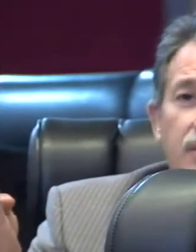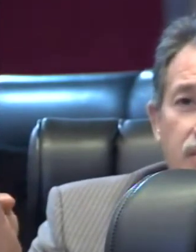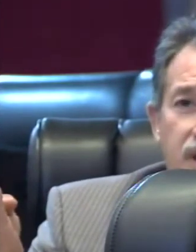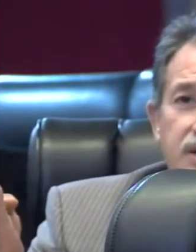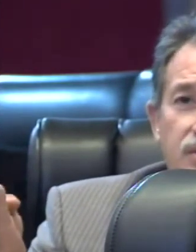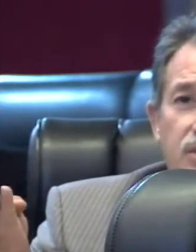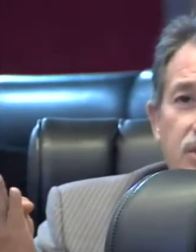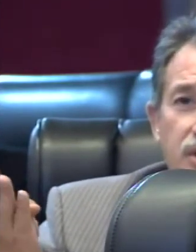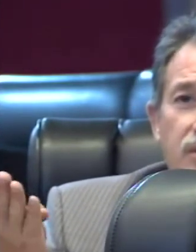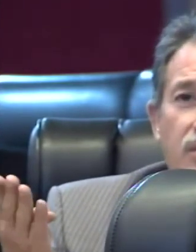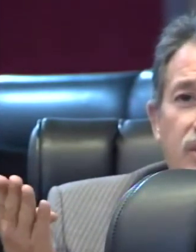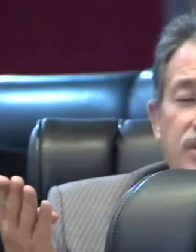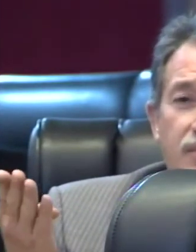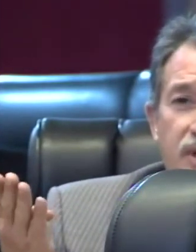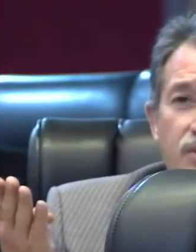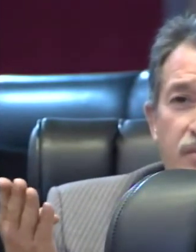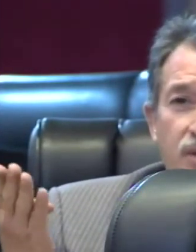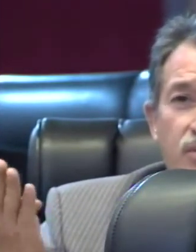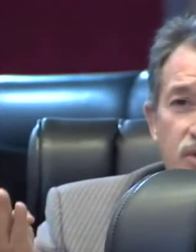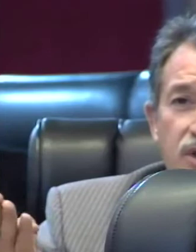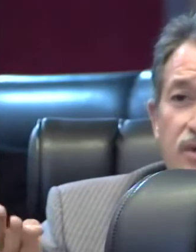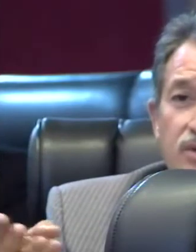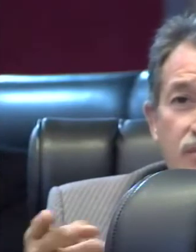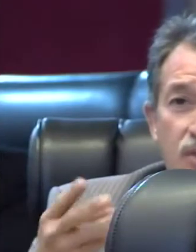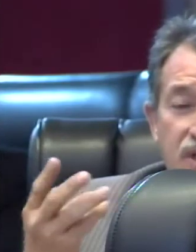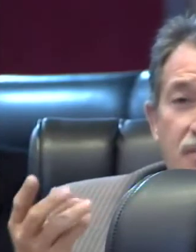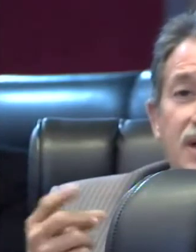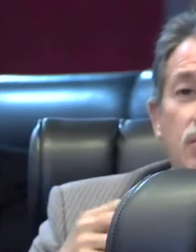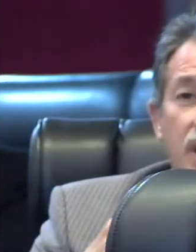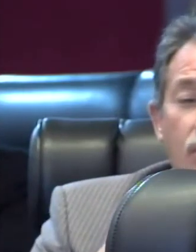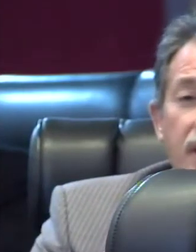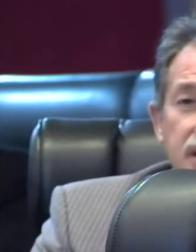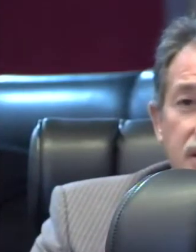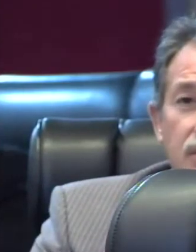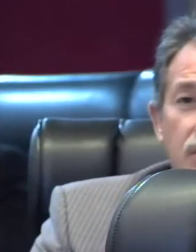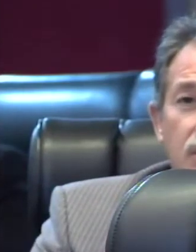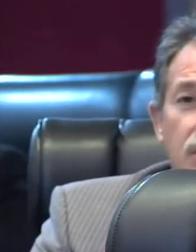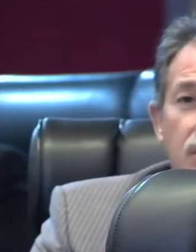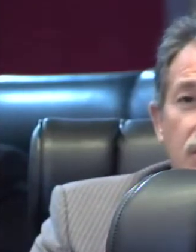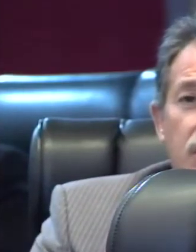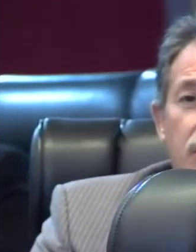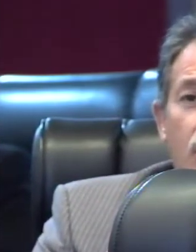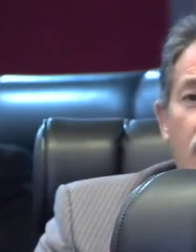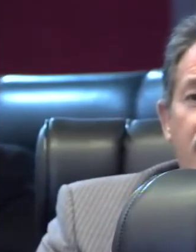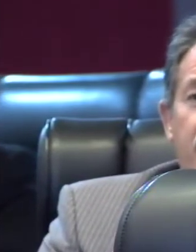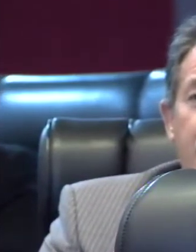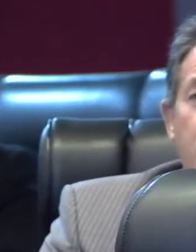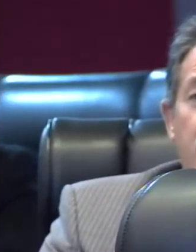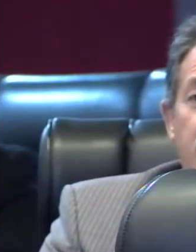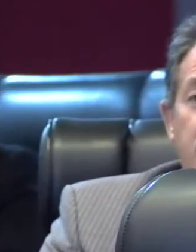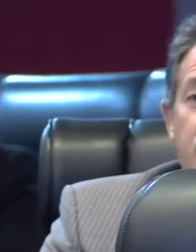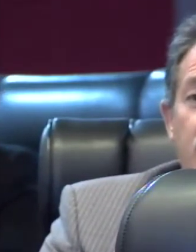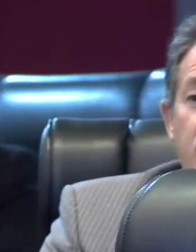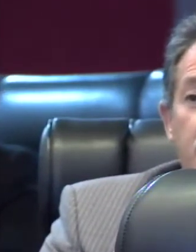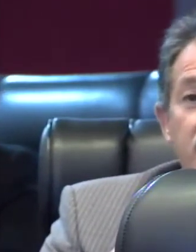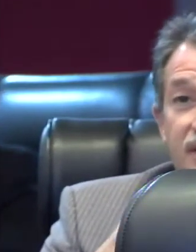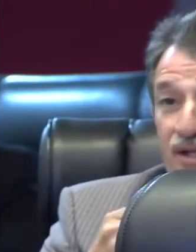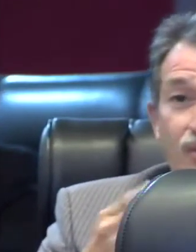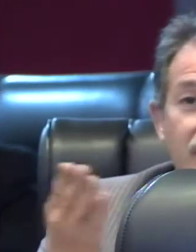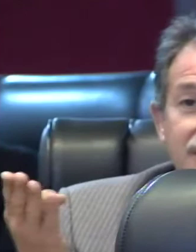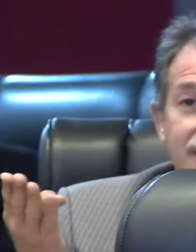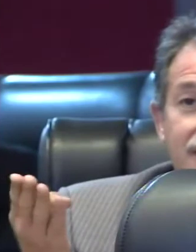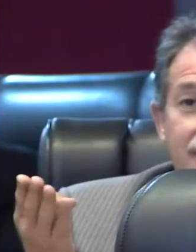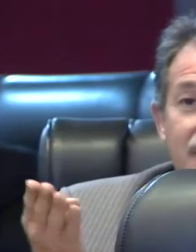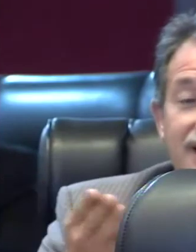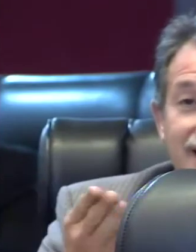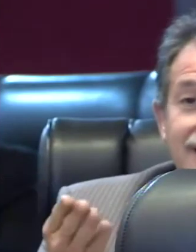hoje, um câncer no intestino, que é o ex-deputado Humberto Coutinho, que nós estamos torcendo pela sua recuperação. Então, uma febre de origem desconhecida pode ser